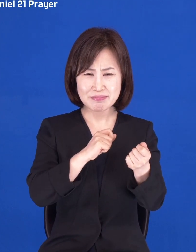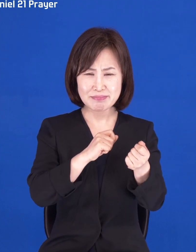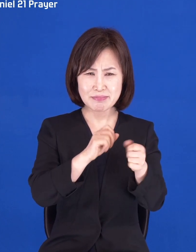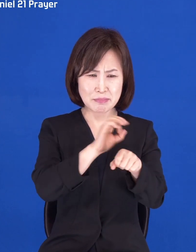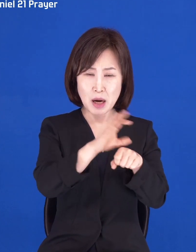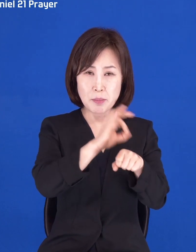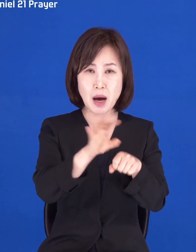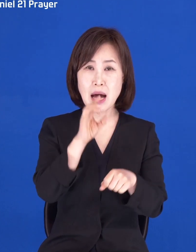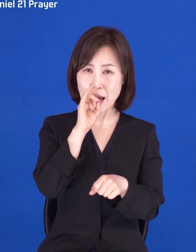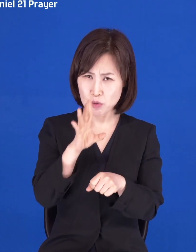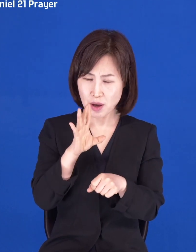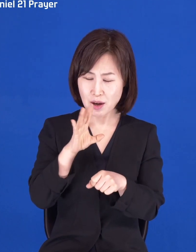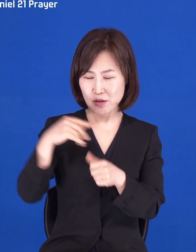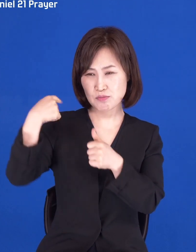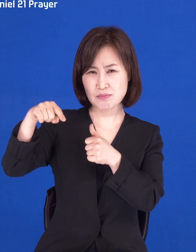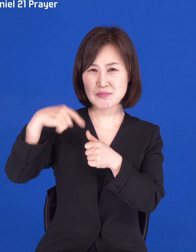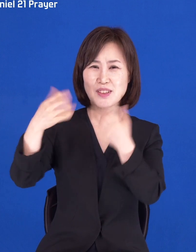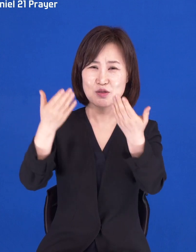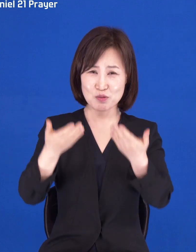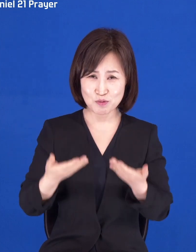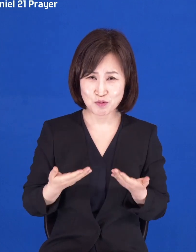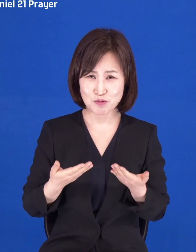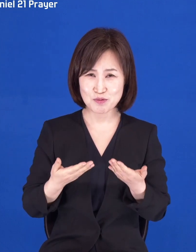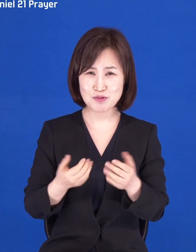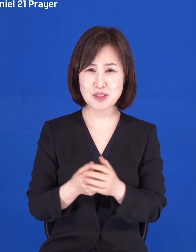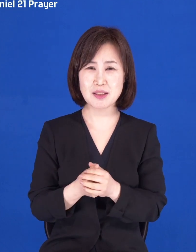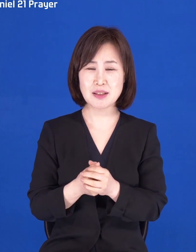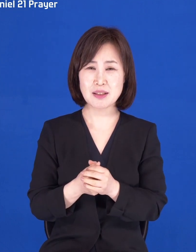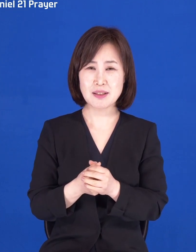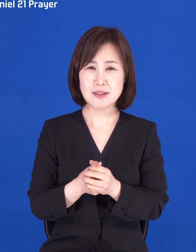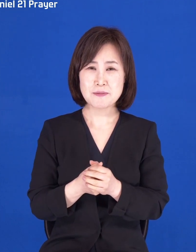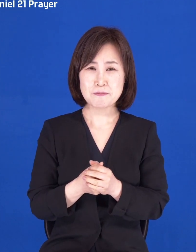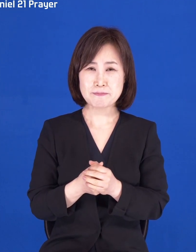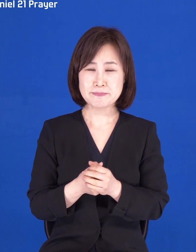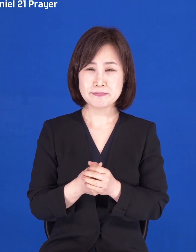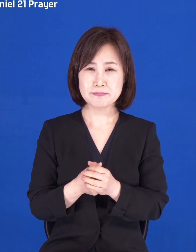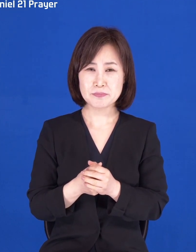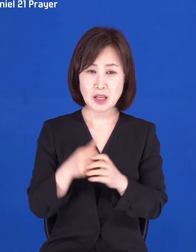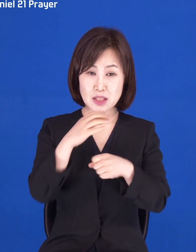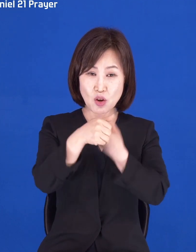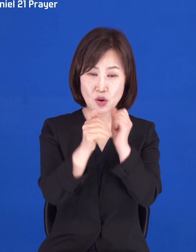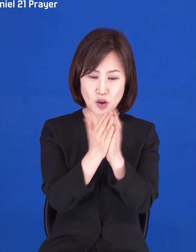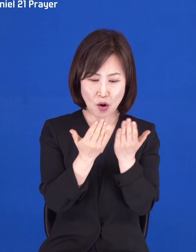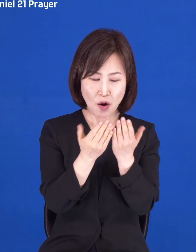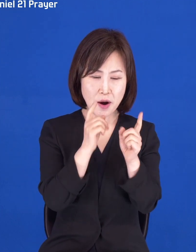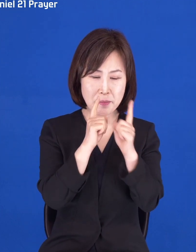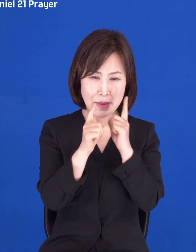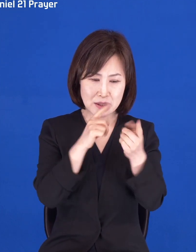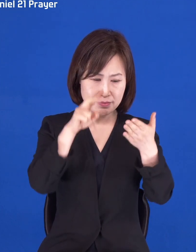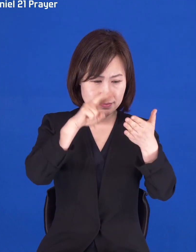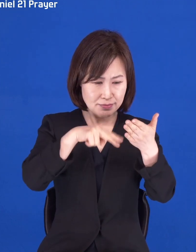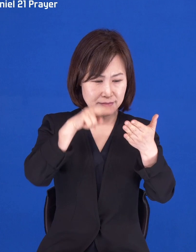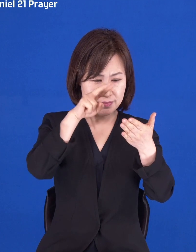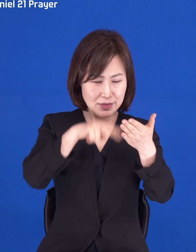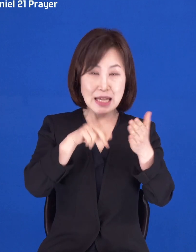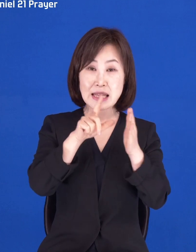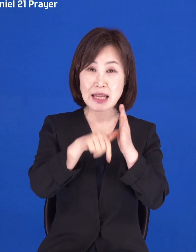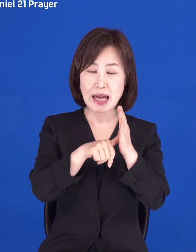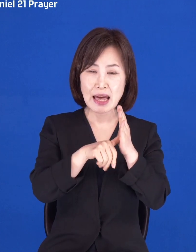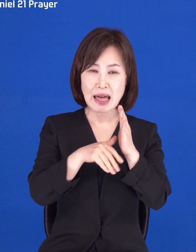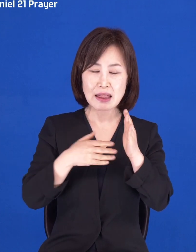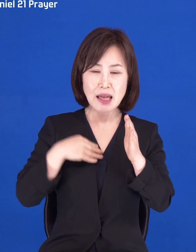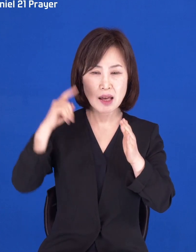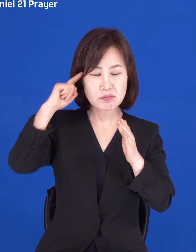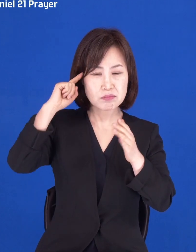된다고 가르치셨습니다. 그리고 성경 말씀을 볼 때 자기